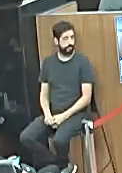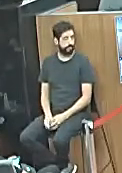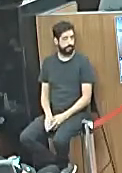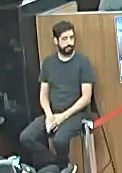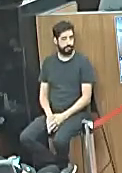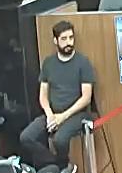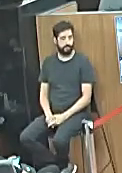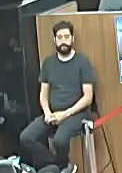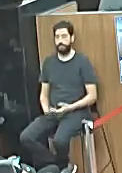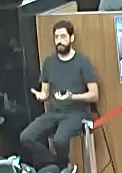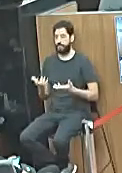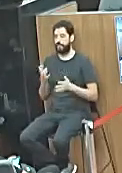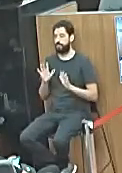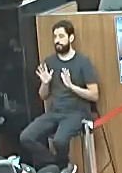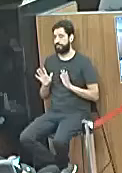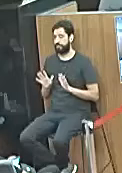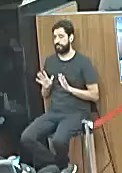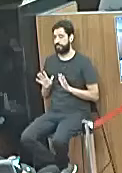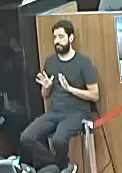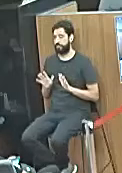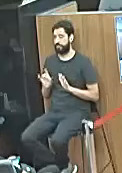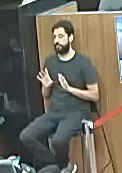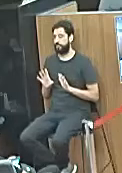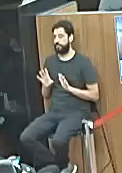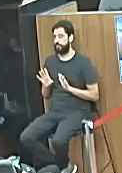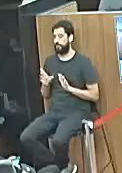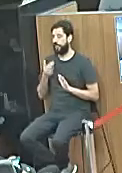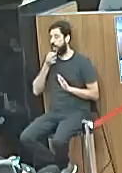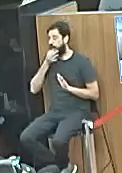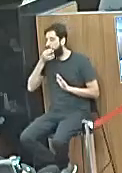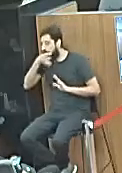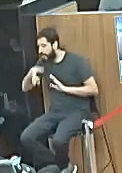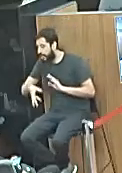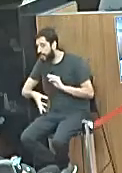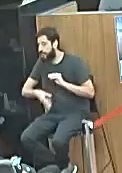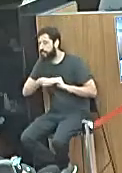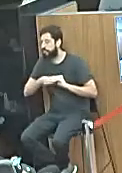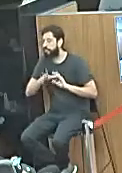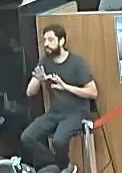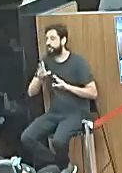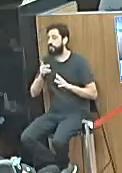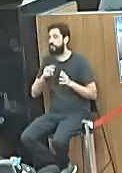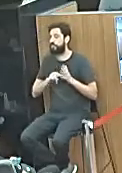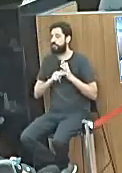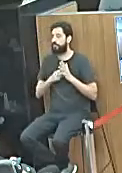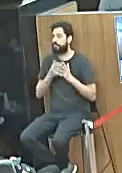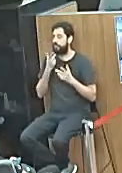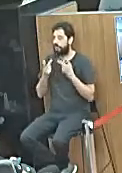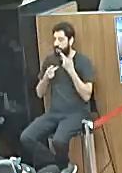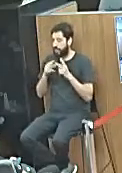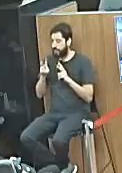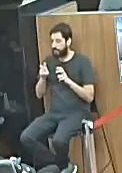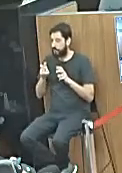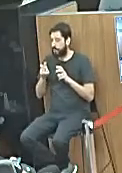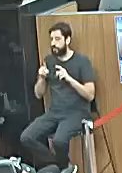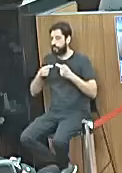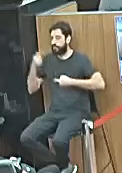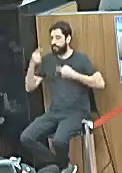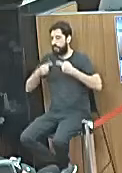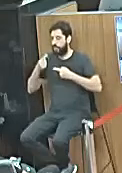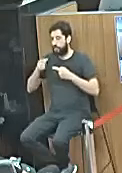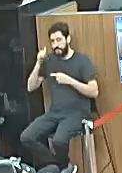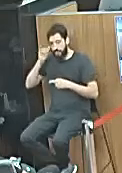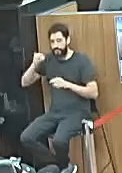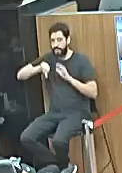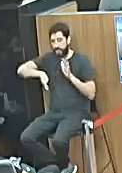queria só é fazer um comentário no sentido de ressaltar que a política de prevenção à criminalidade vem